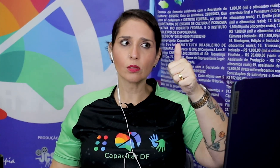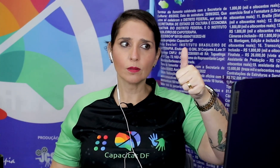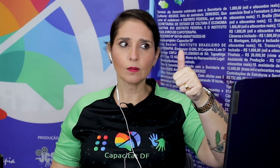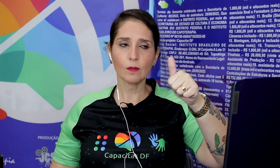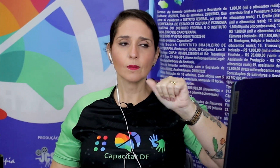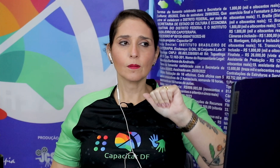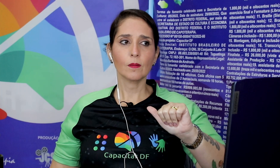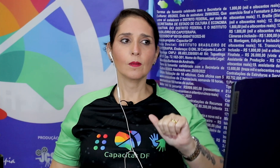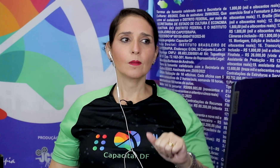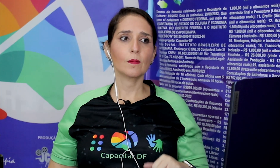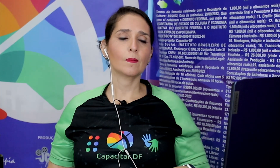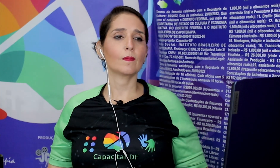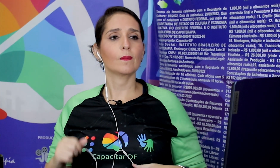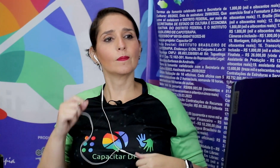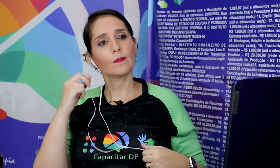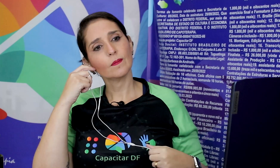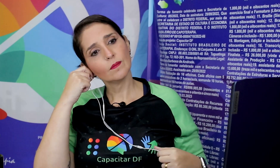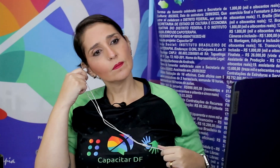atividade.